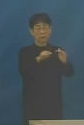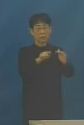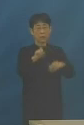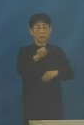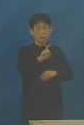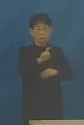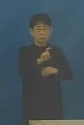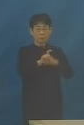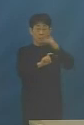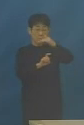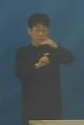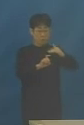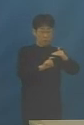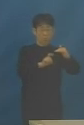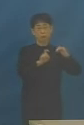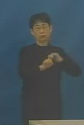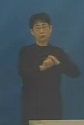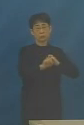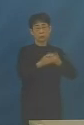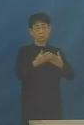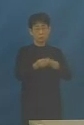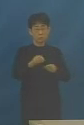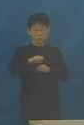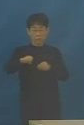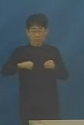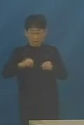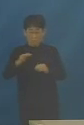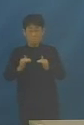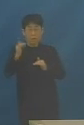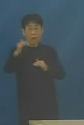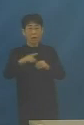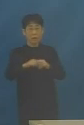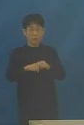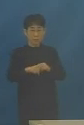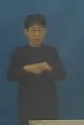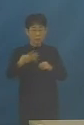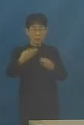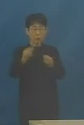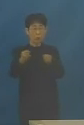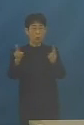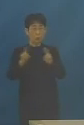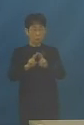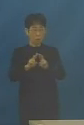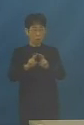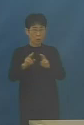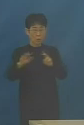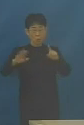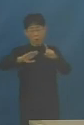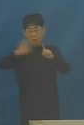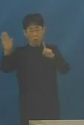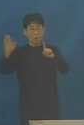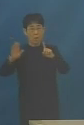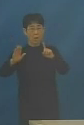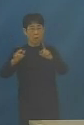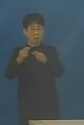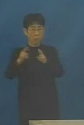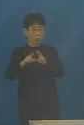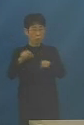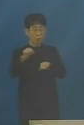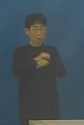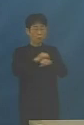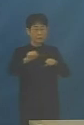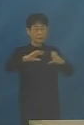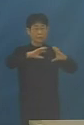た片方でへ移籍を伸ばしたのは与党の公明党であるとか特に維新が